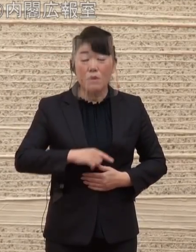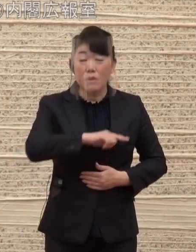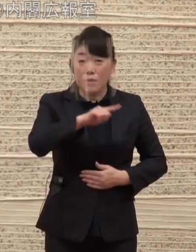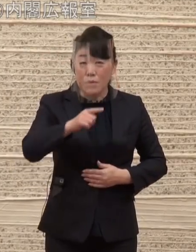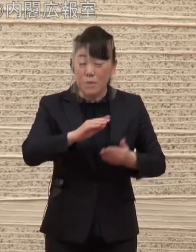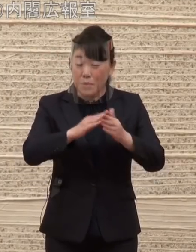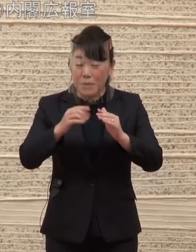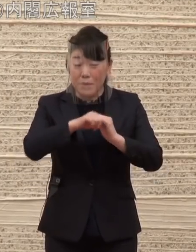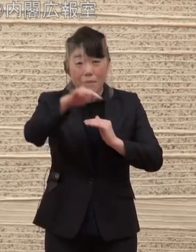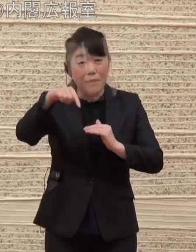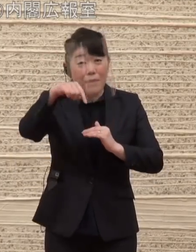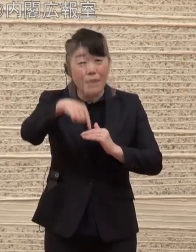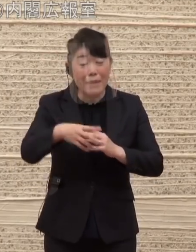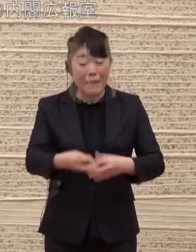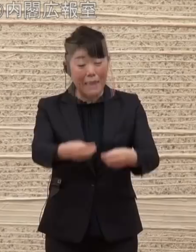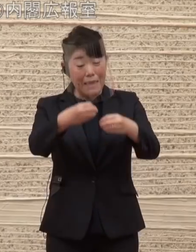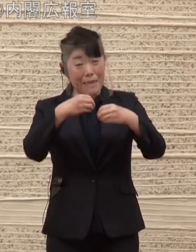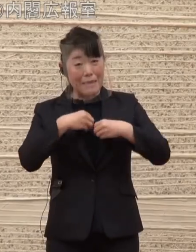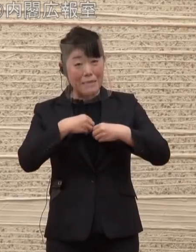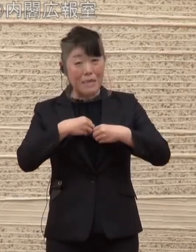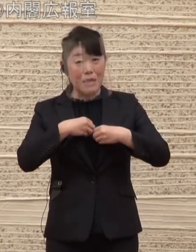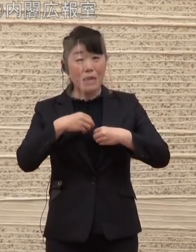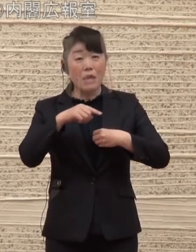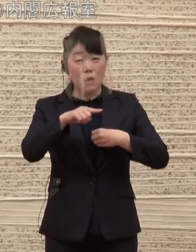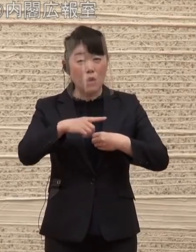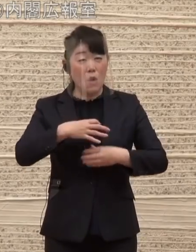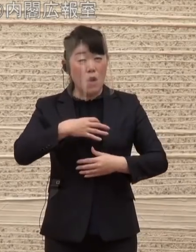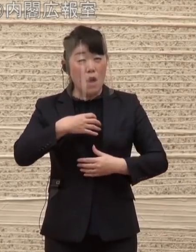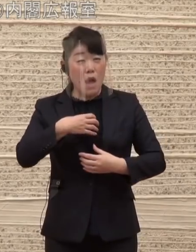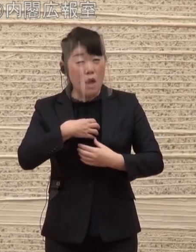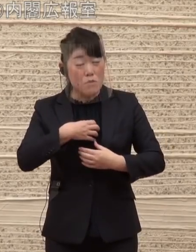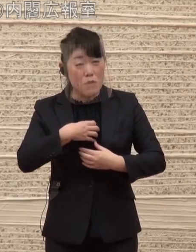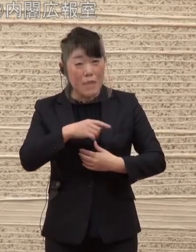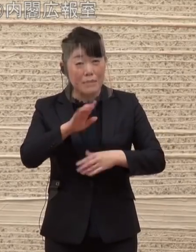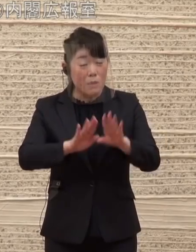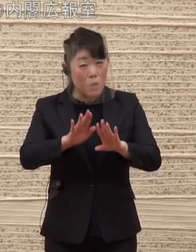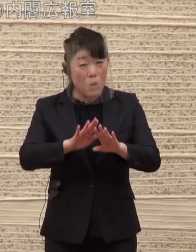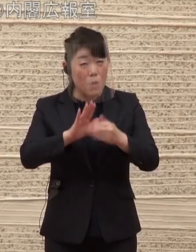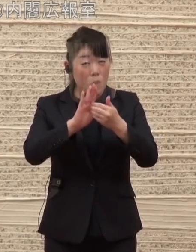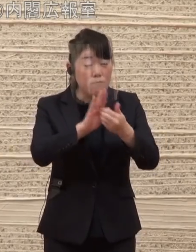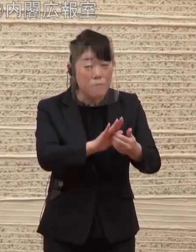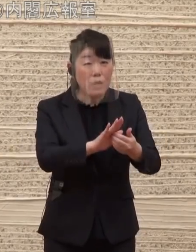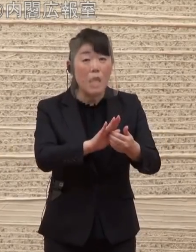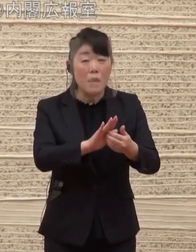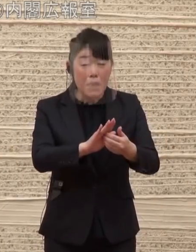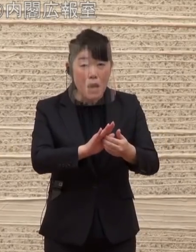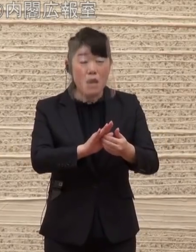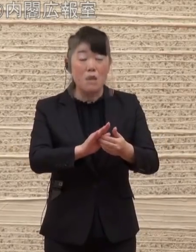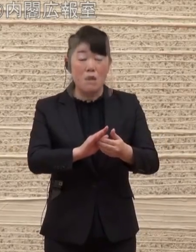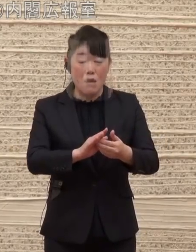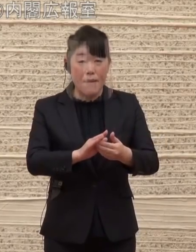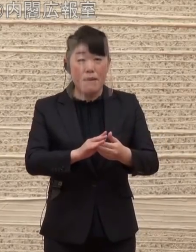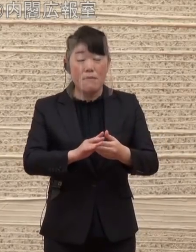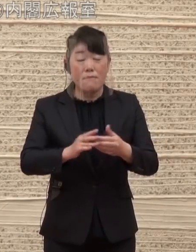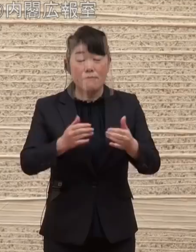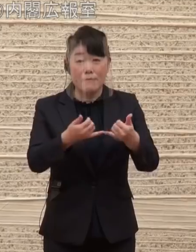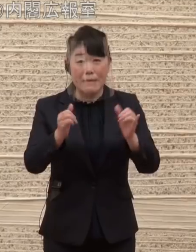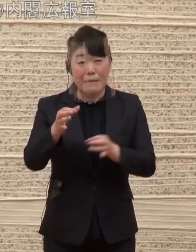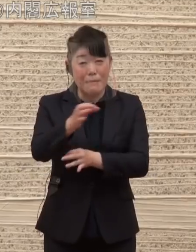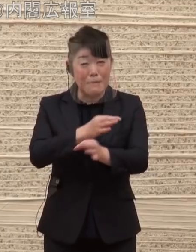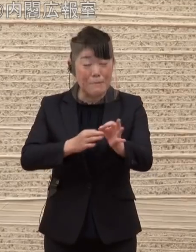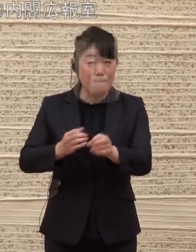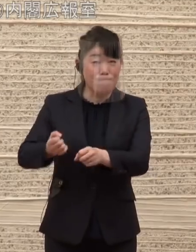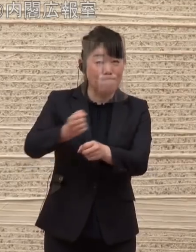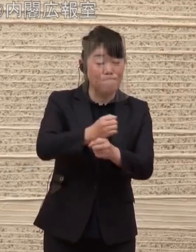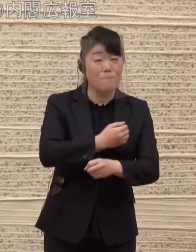大きく引き下げていけばそれが可能となりますそうしたそのためでは感染者